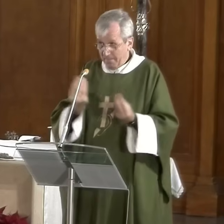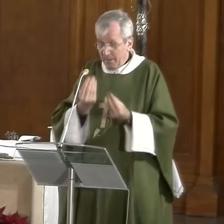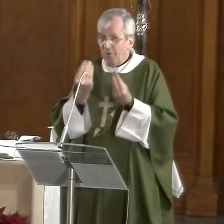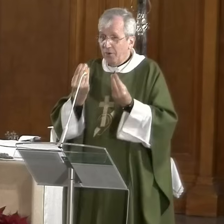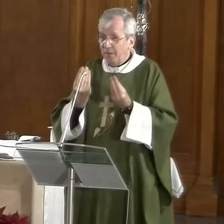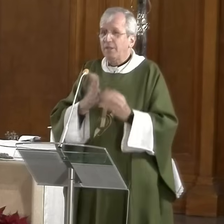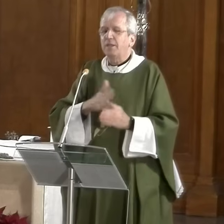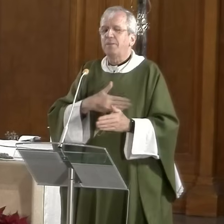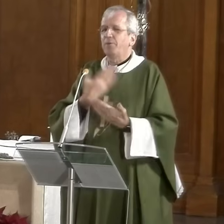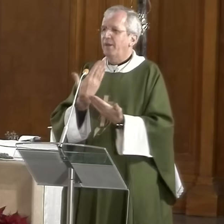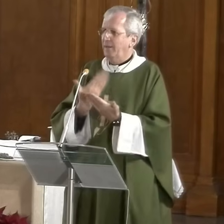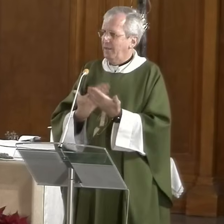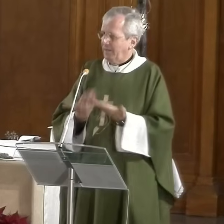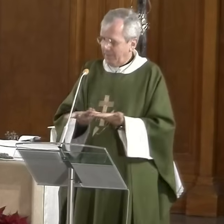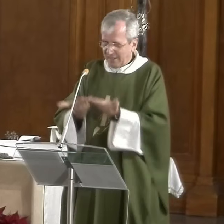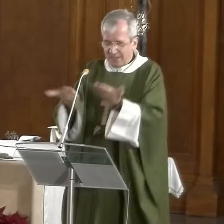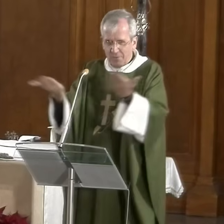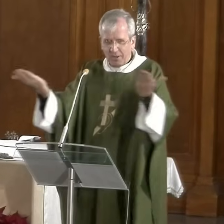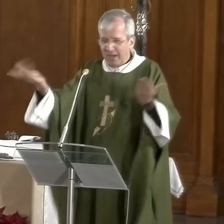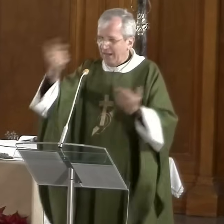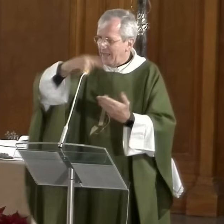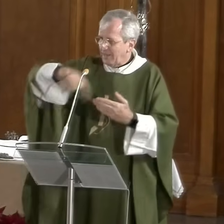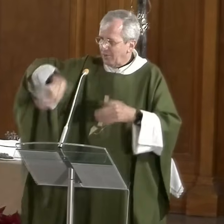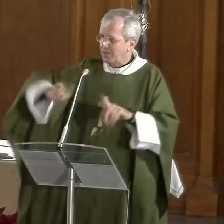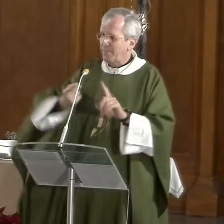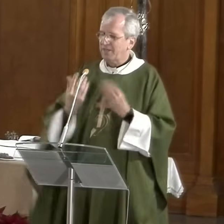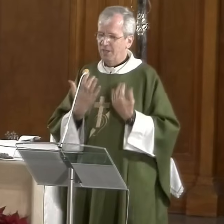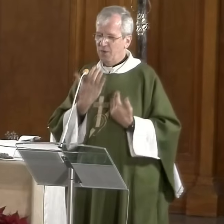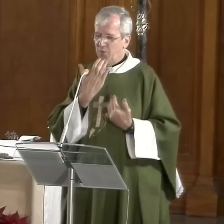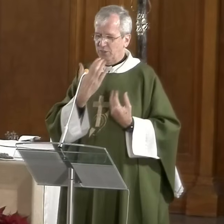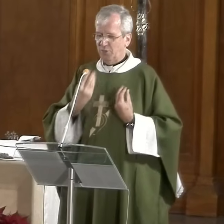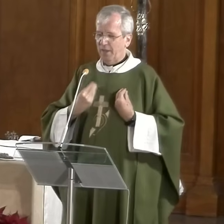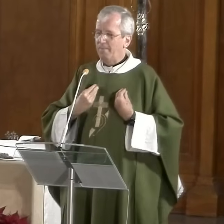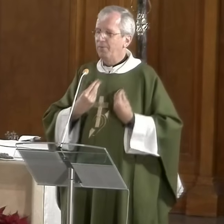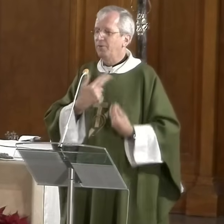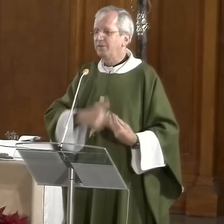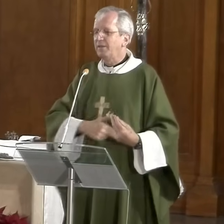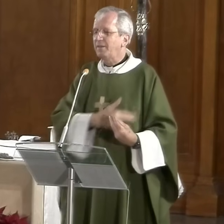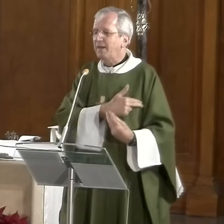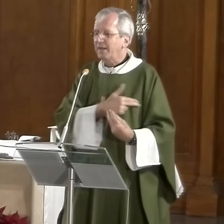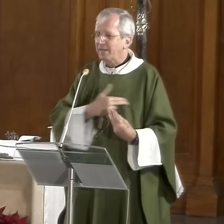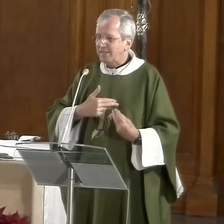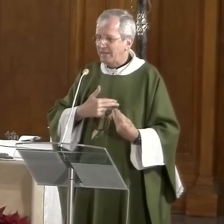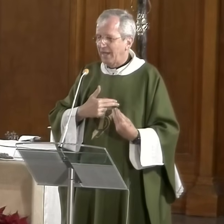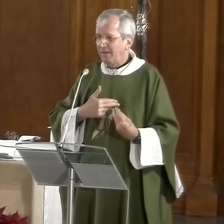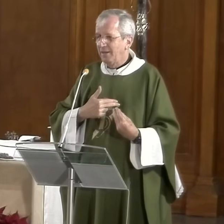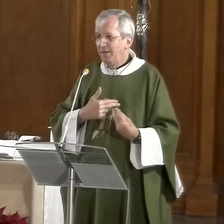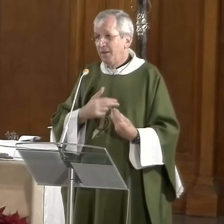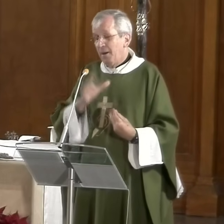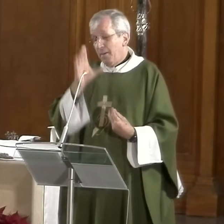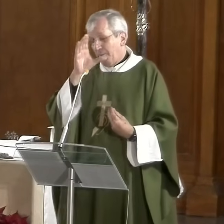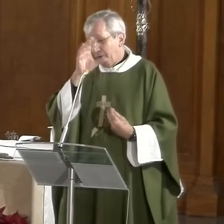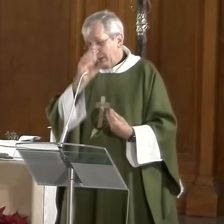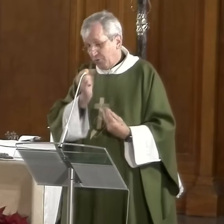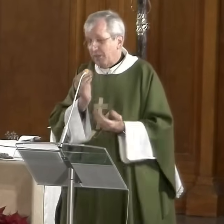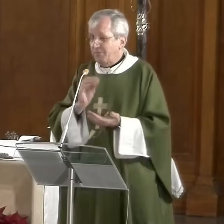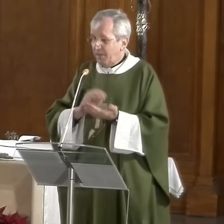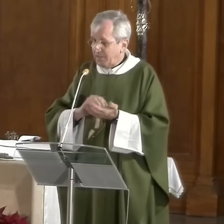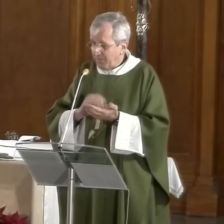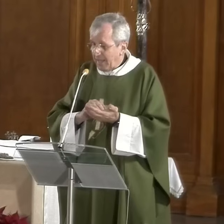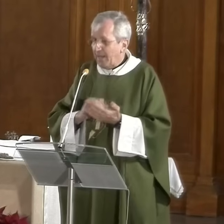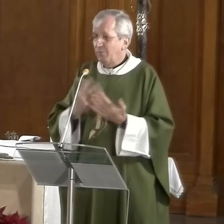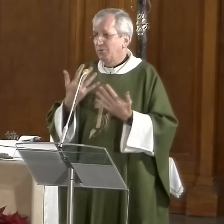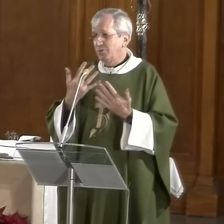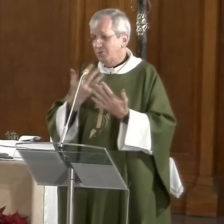saber mejor y de poder testimoniar ante los demás nuestro ejemplo de vida cristiana. Porque muchas